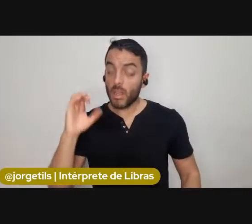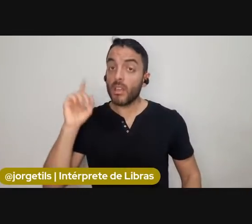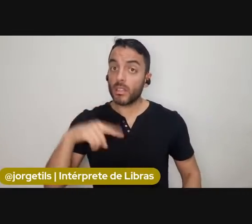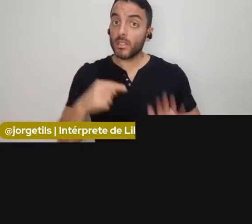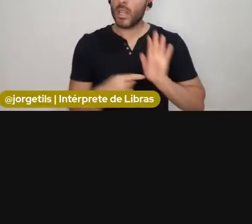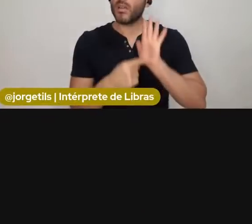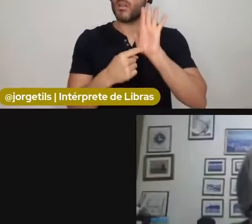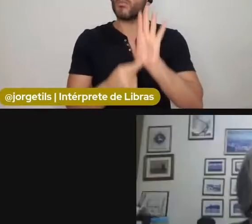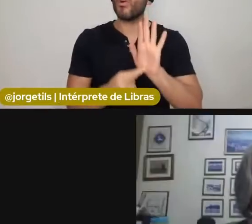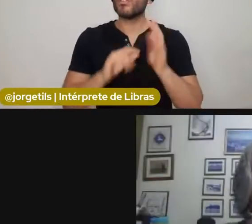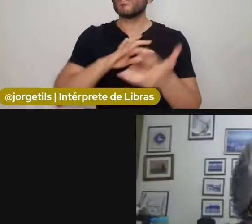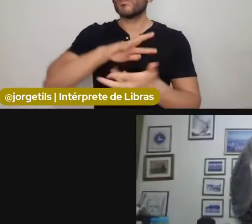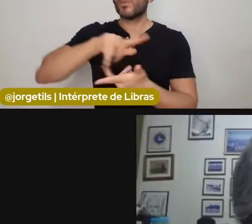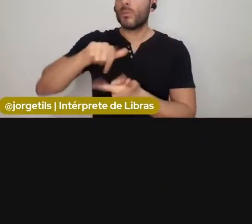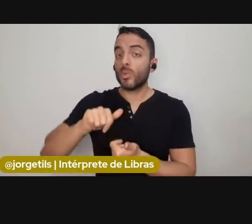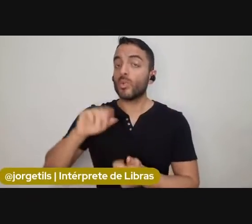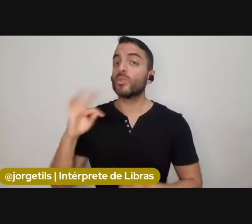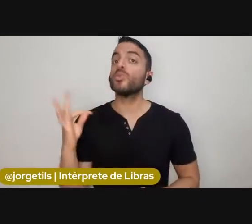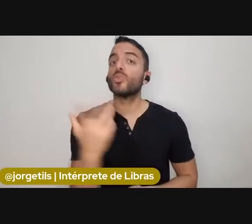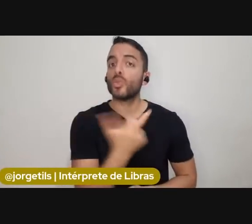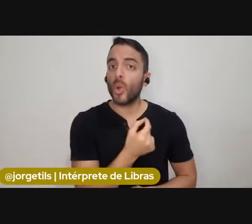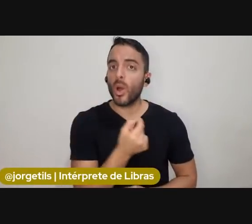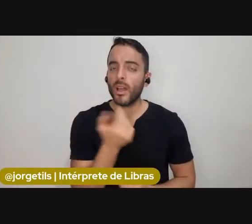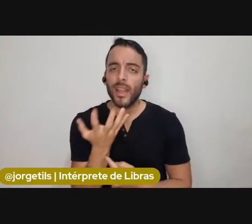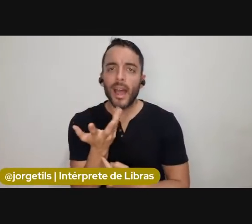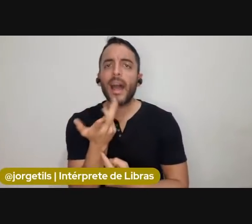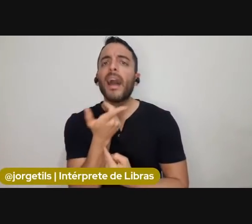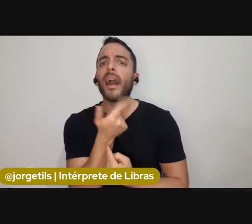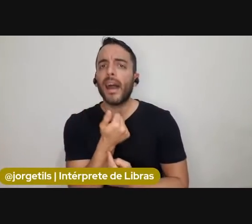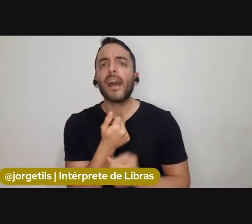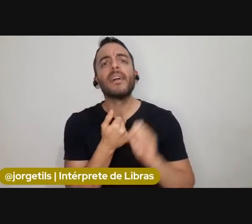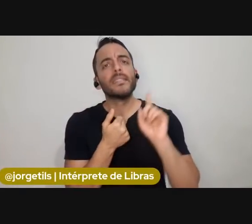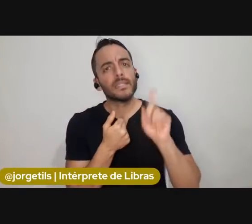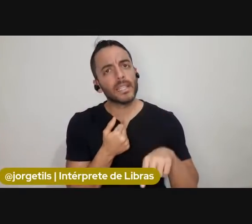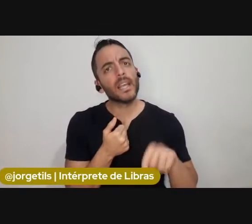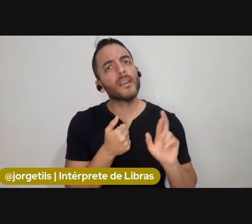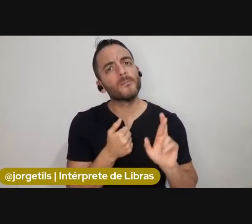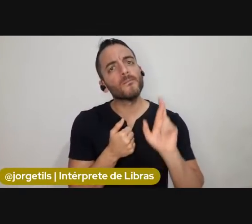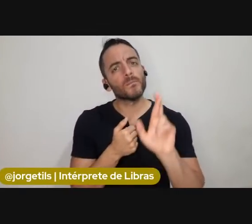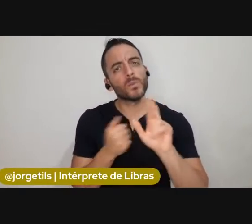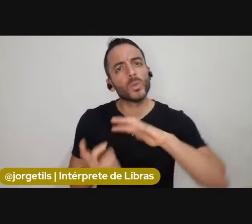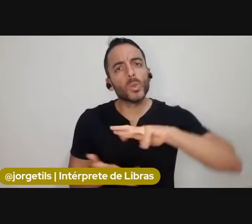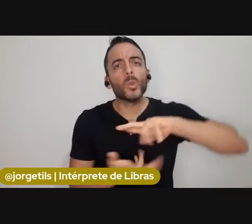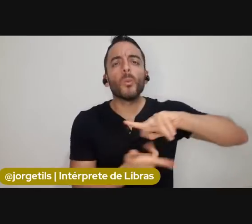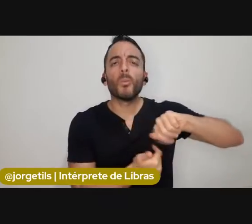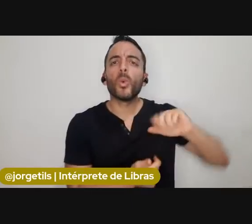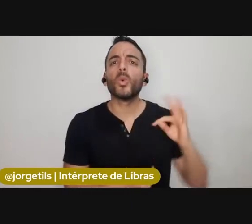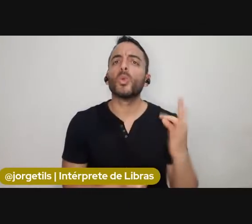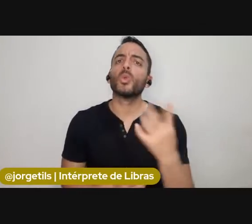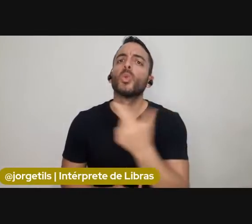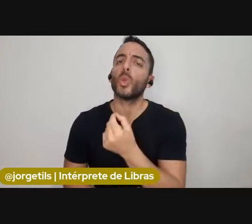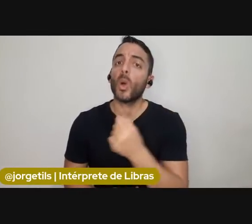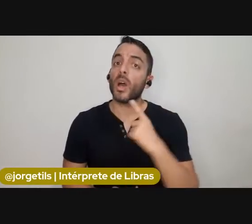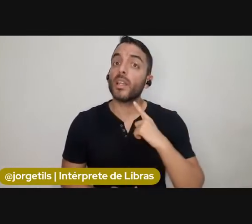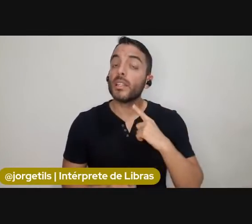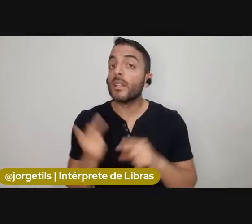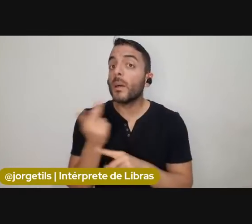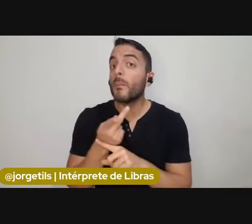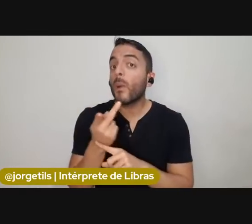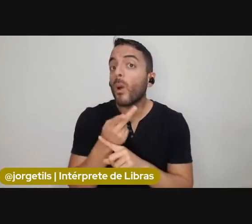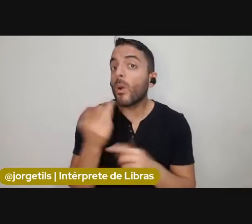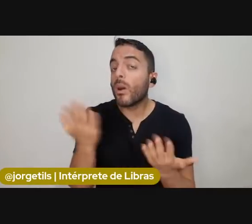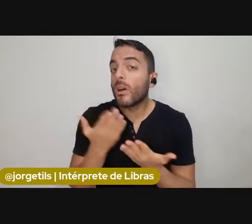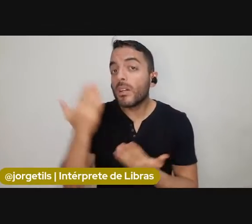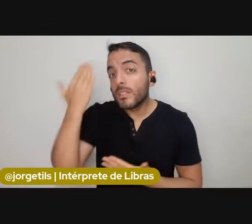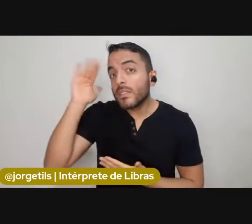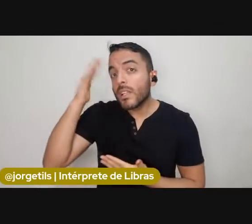ciências. A arte é uma representação do mundo, todas as artes. Nós estamos buscando compreender o mundo real e